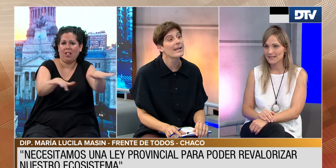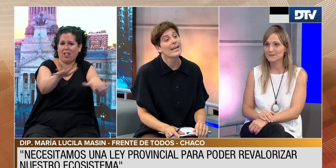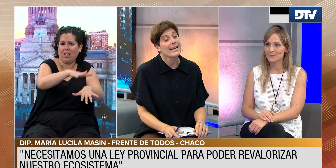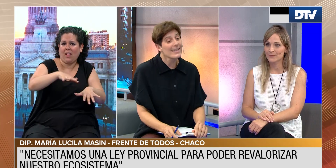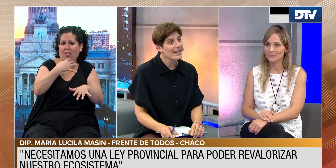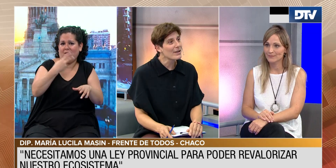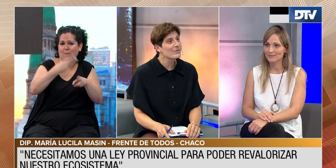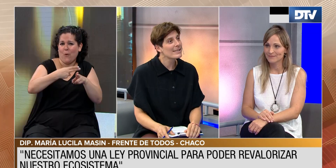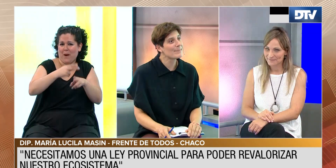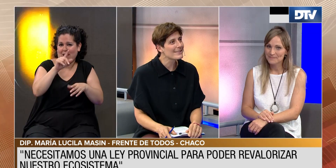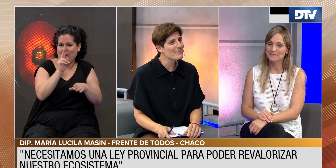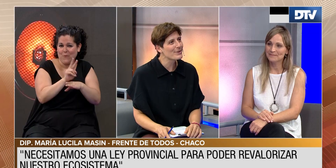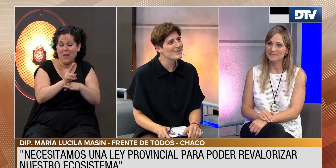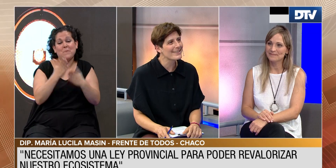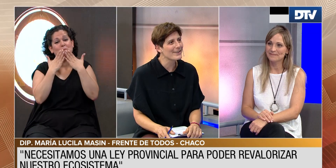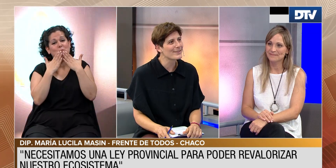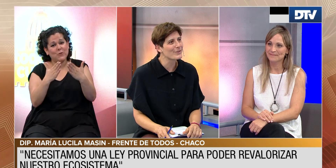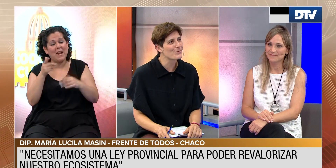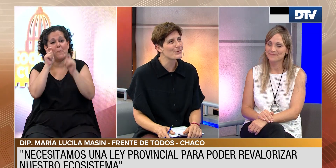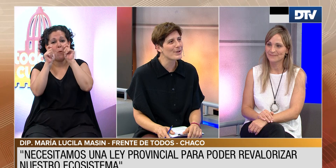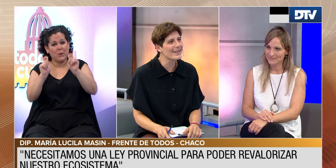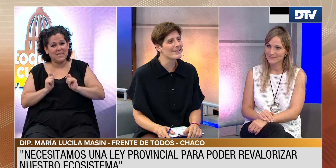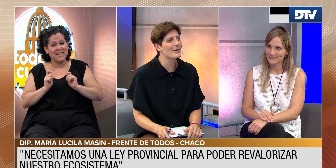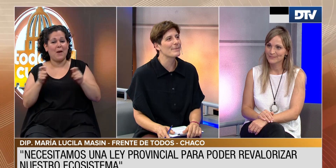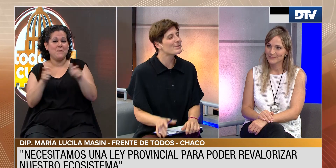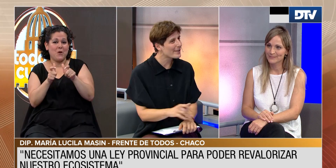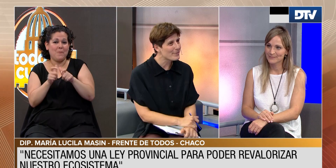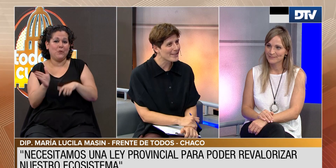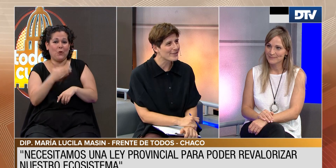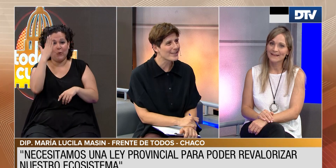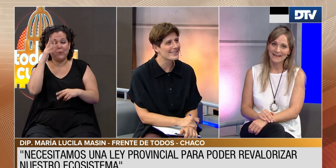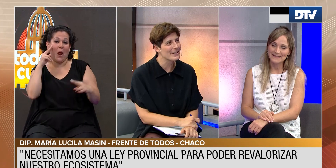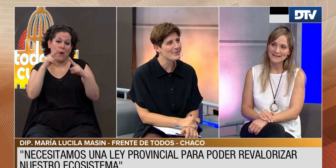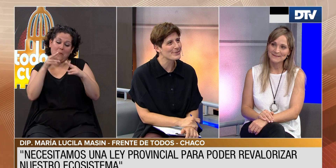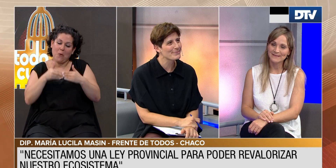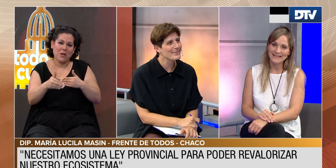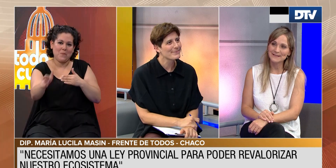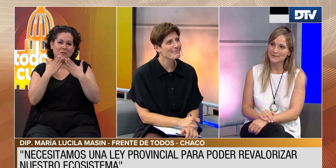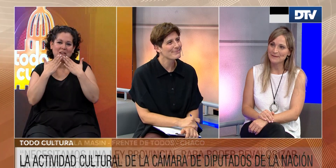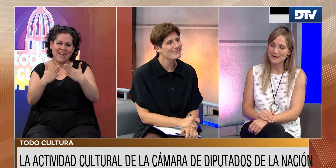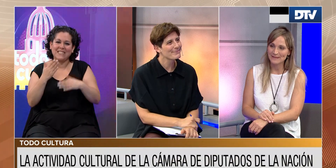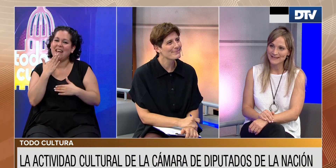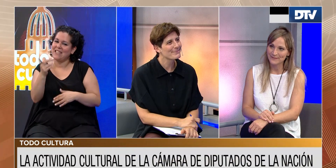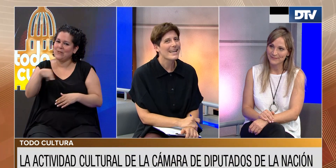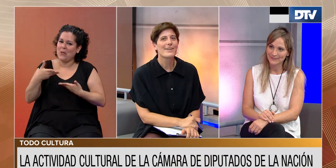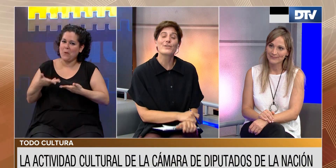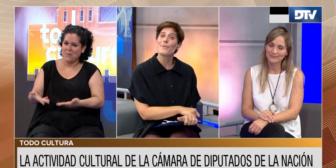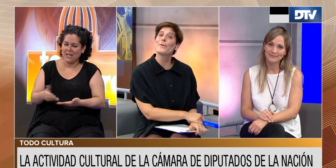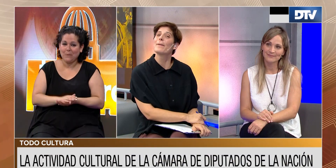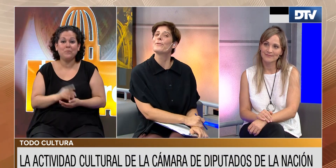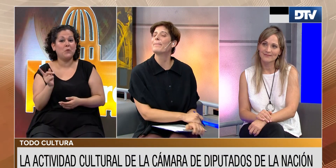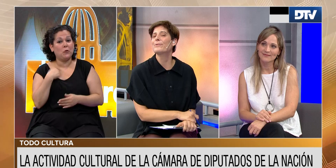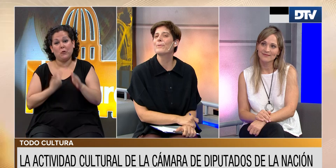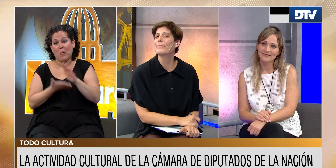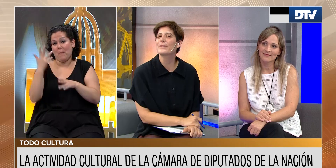nacionales. Gracias, Lucy Massín, por visitarnos en Todo Cultura. Nos vemos en cualquier momento. Aquí seguimos. Gracias a ustedes por la invitación. Nosotros nos